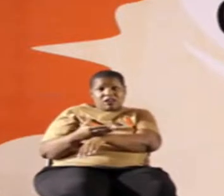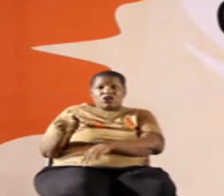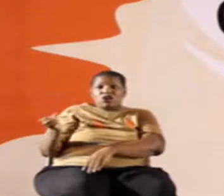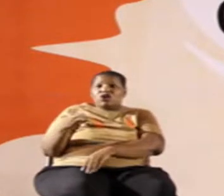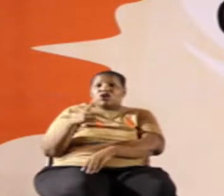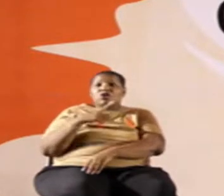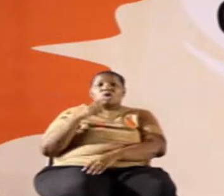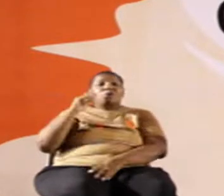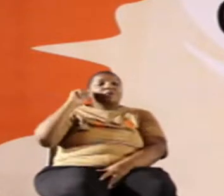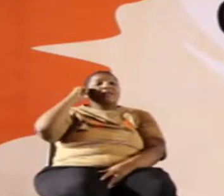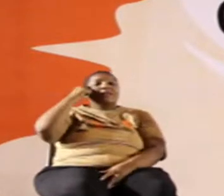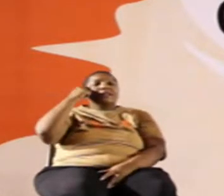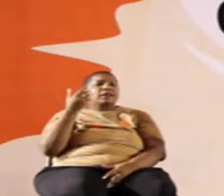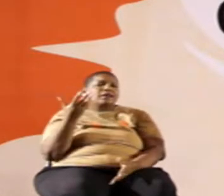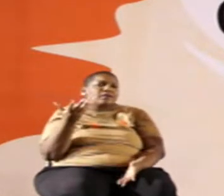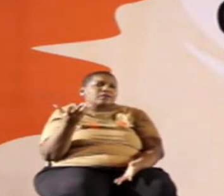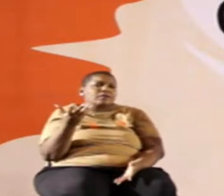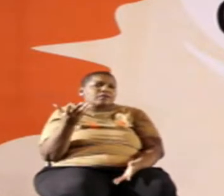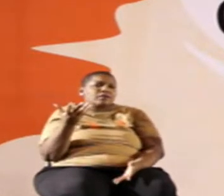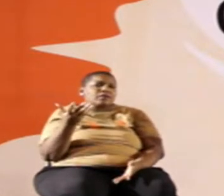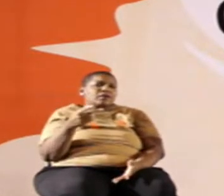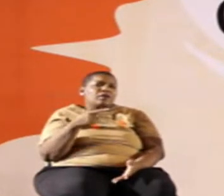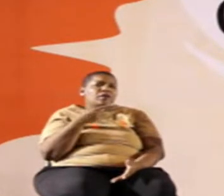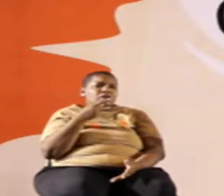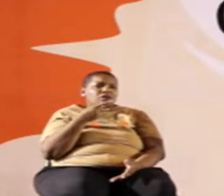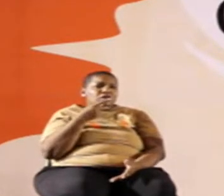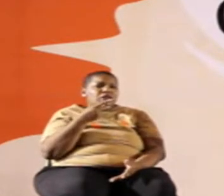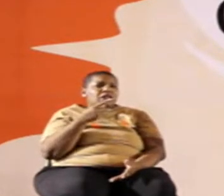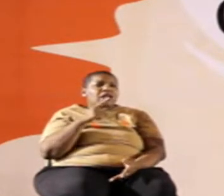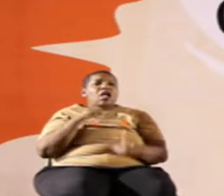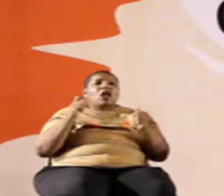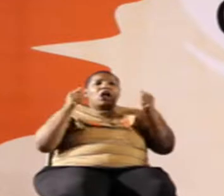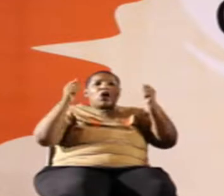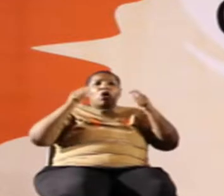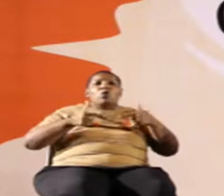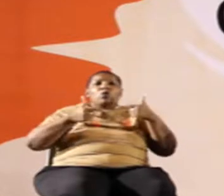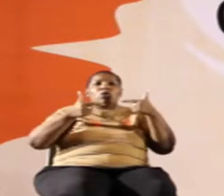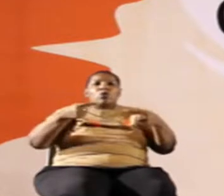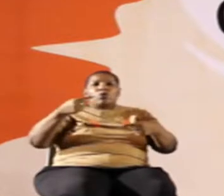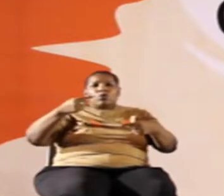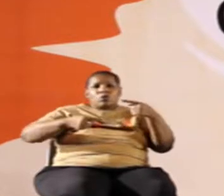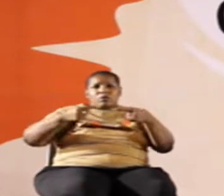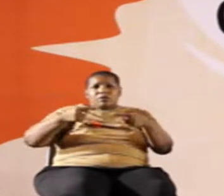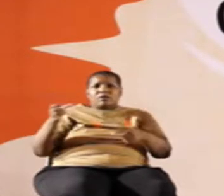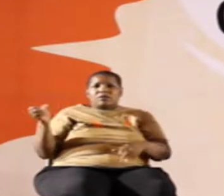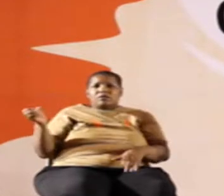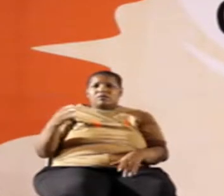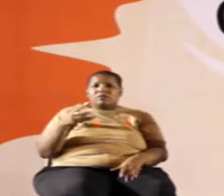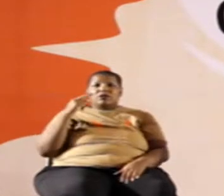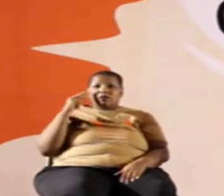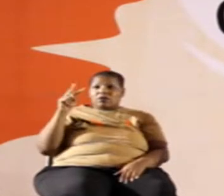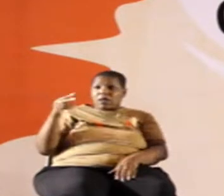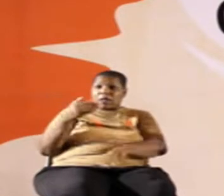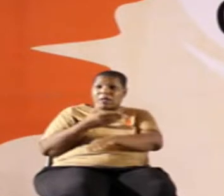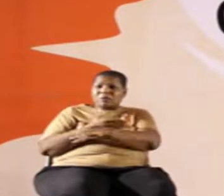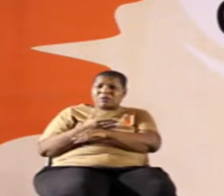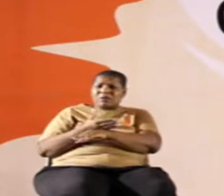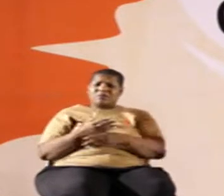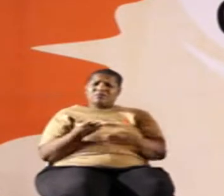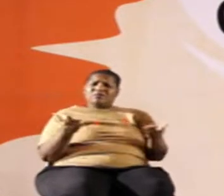tocava música negra. Fala ela como o ativismo político dela, ela foi uma mulher inovadora lendo como branca. Mas,